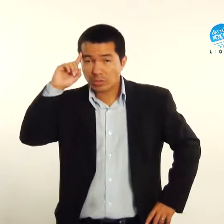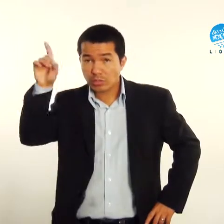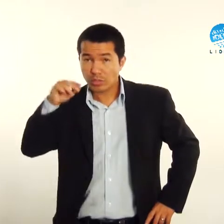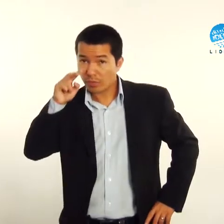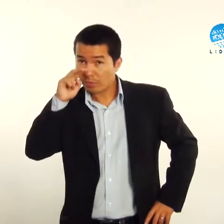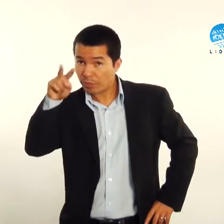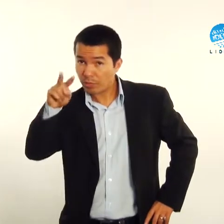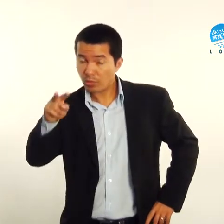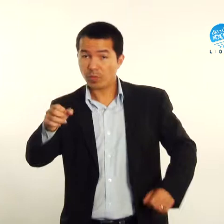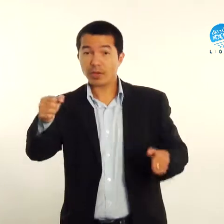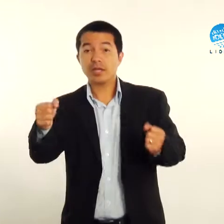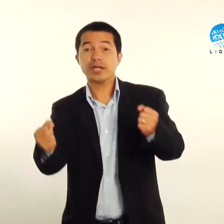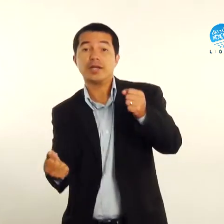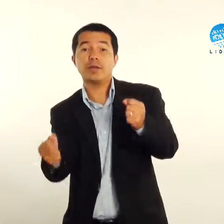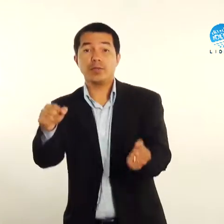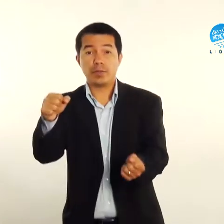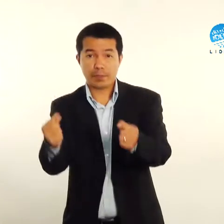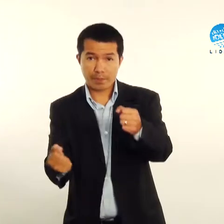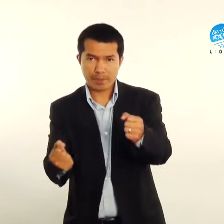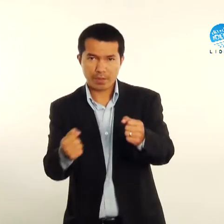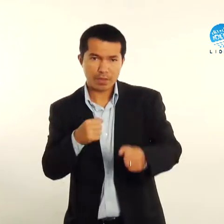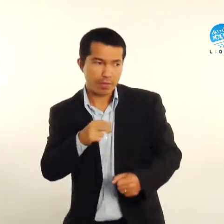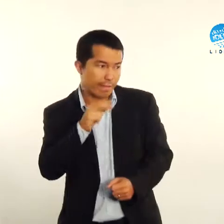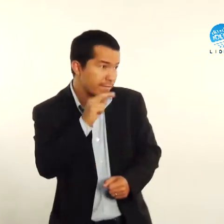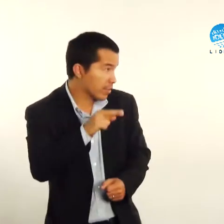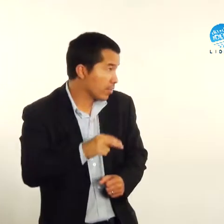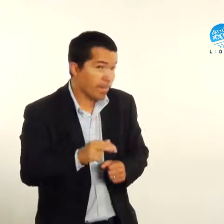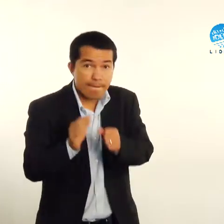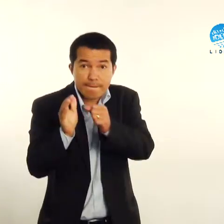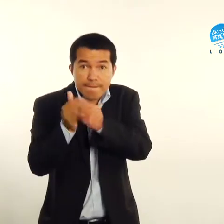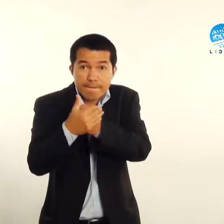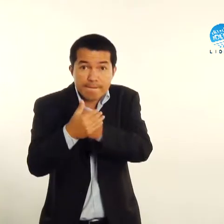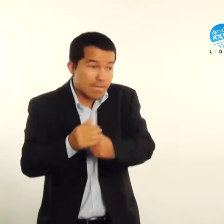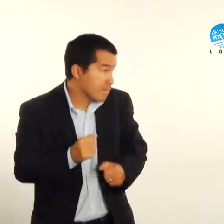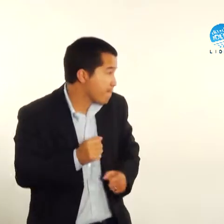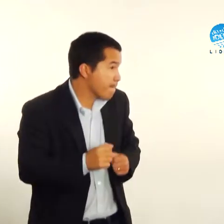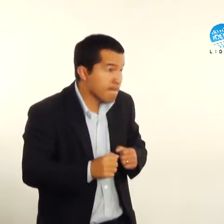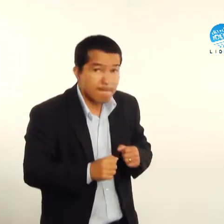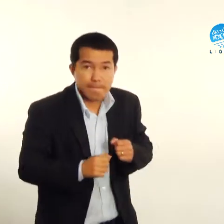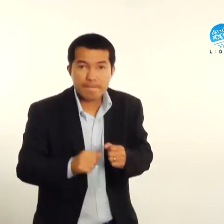eu peguei um palitinho, não é? Fui lá e...